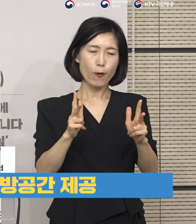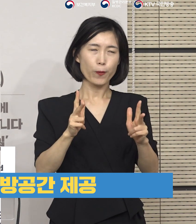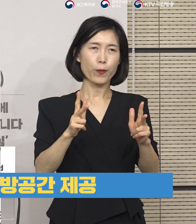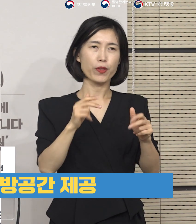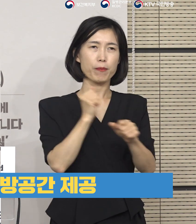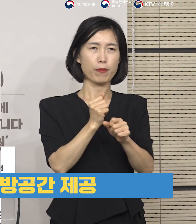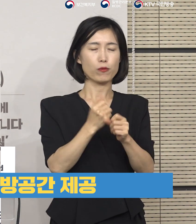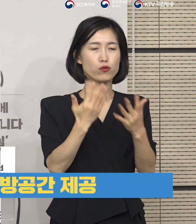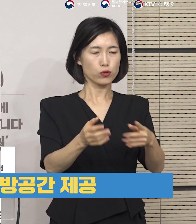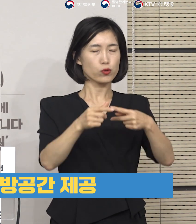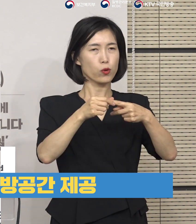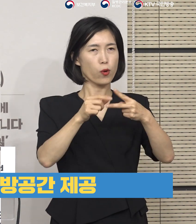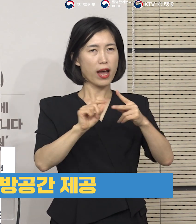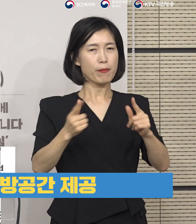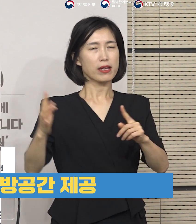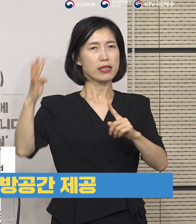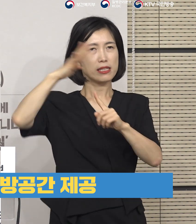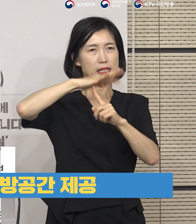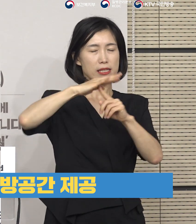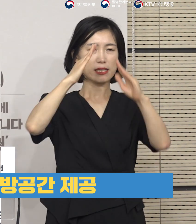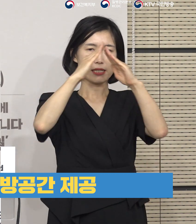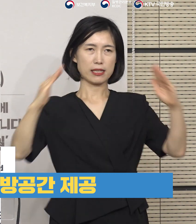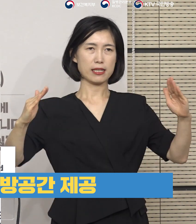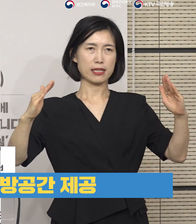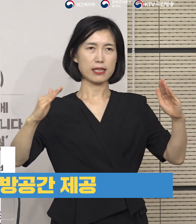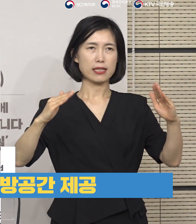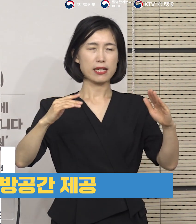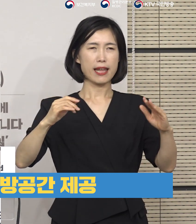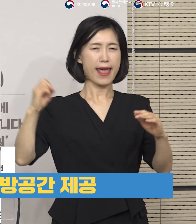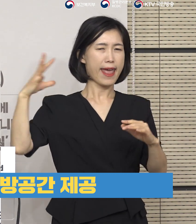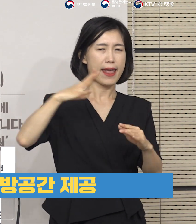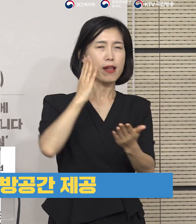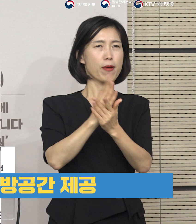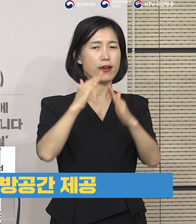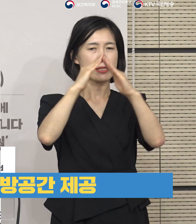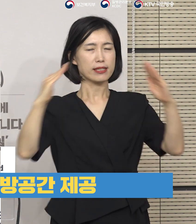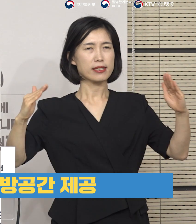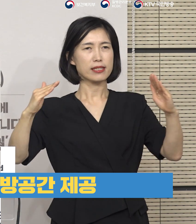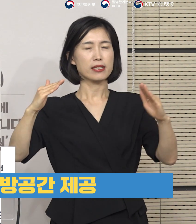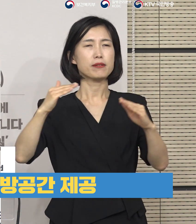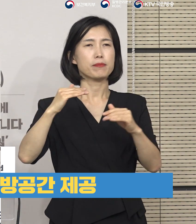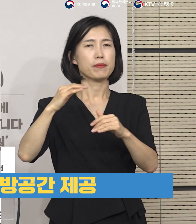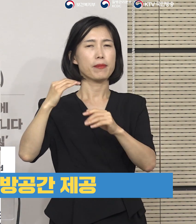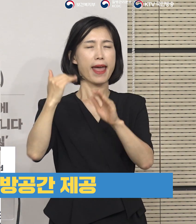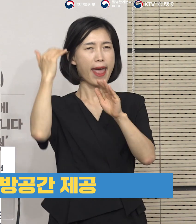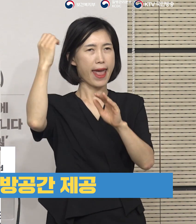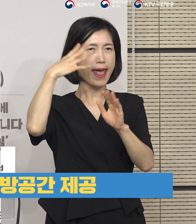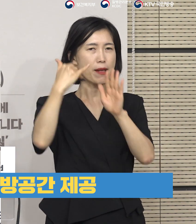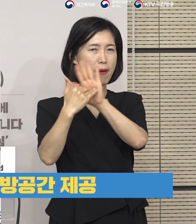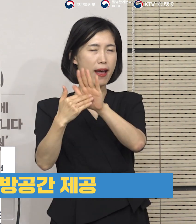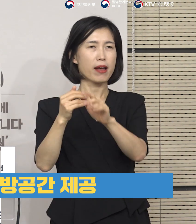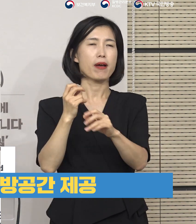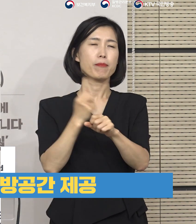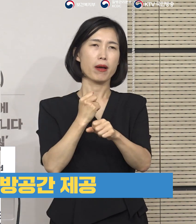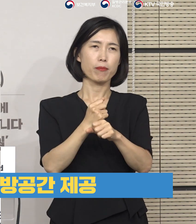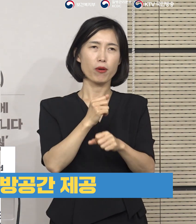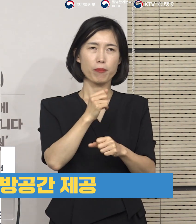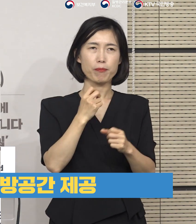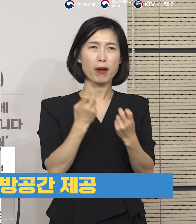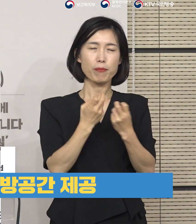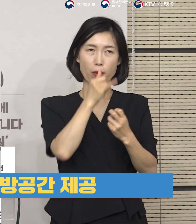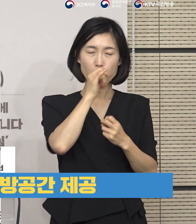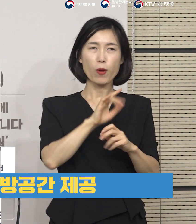또 가능하다면 그늘막을 좀 만들어낼 수 있는 이런 환경을 조성해라. 그리고 한 12시부터